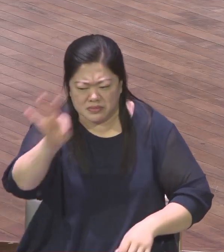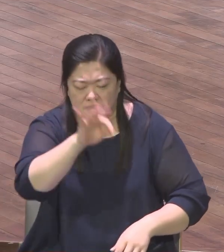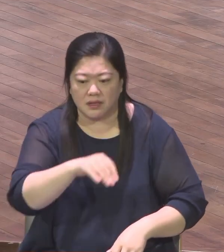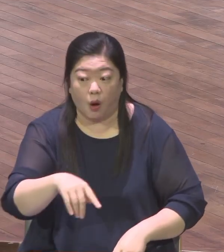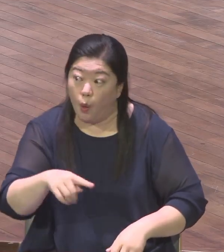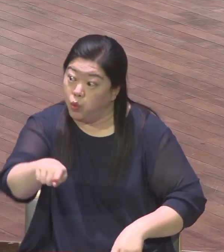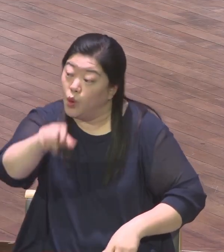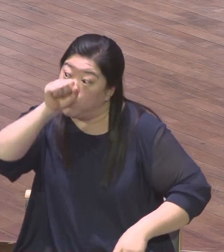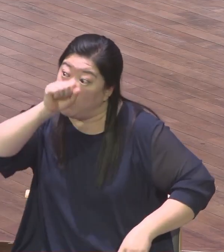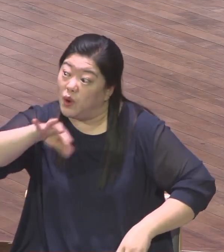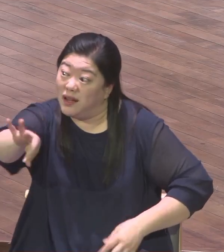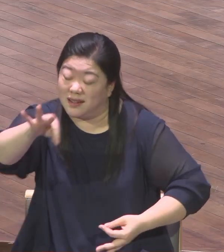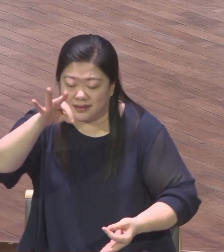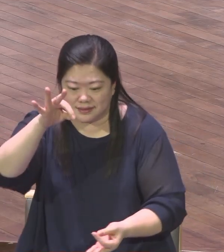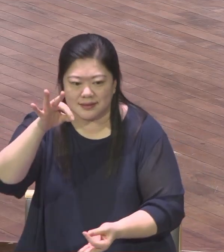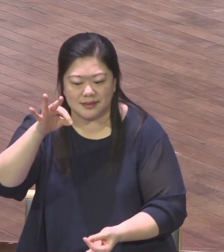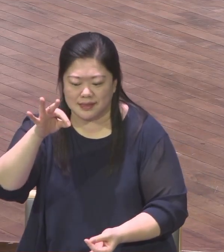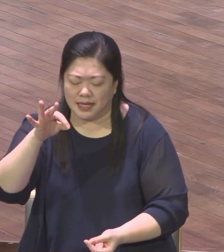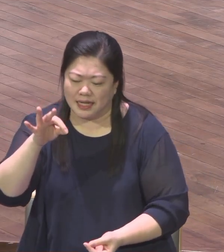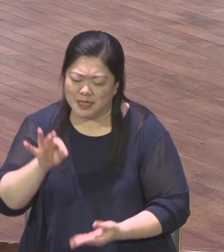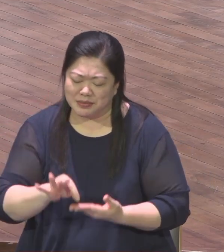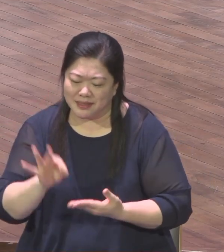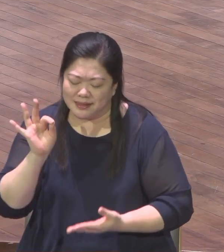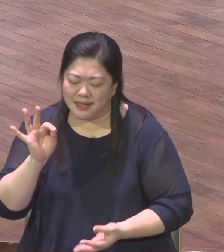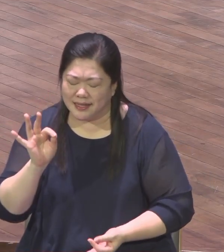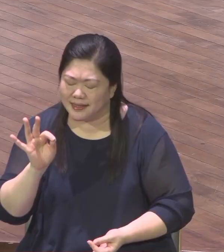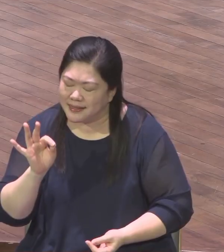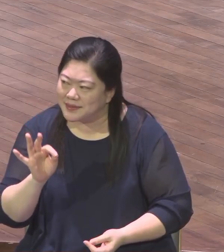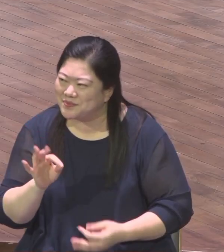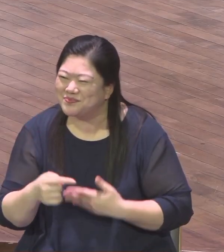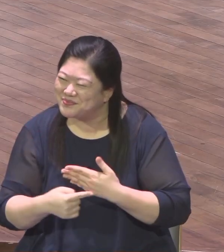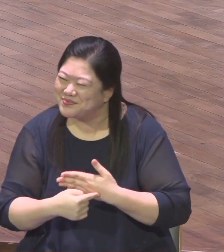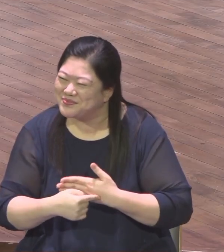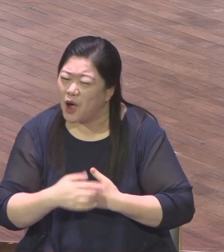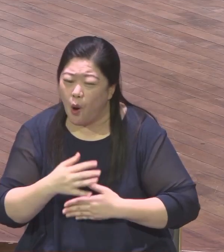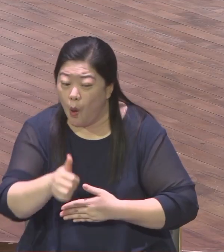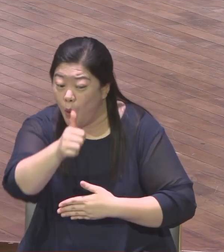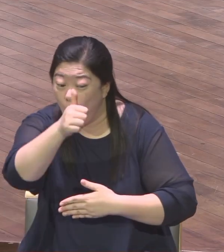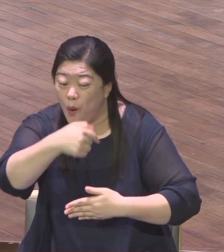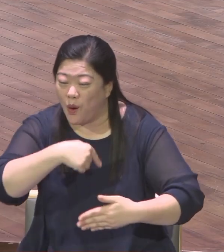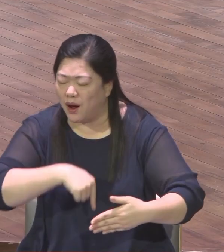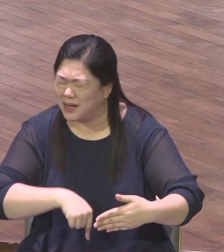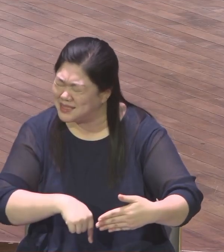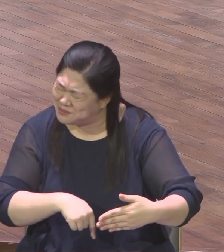그게 다릅니다. 그 맛을 아는 거죠. 이 사람 아는 거지. 아 이거다 아는 거지요.